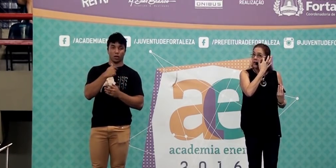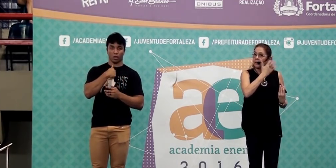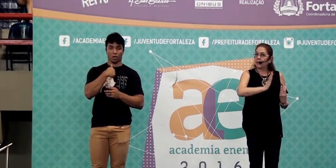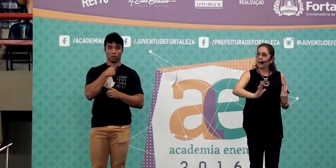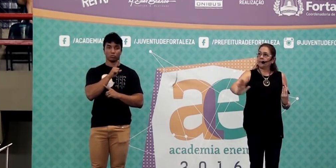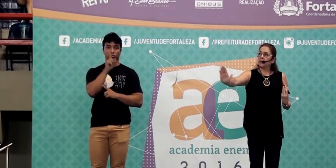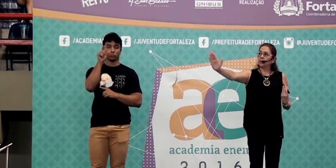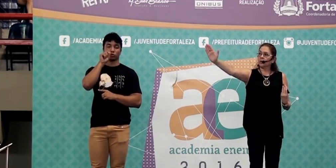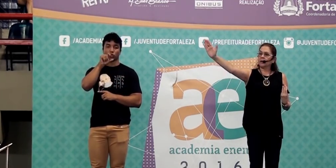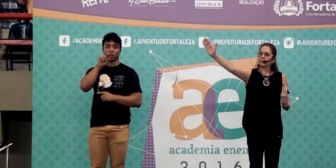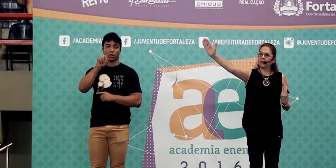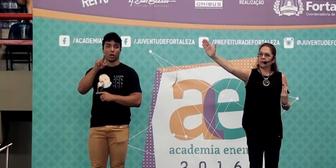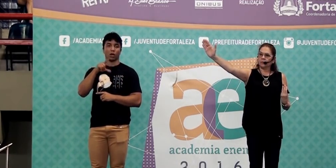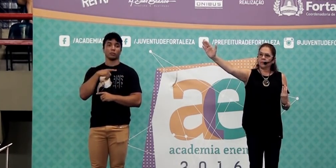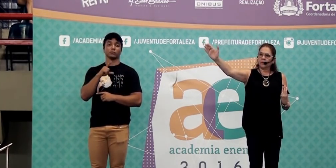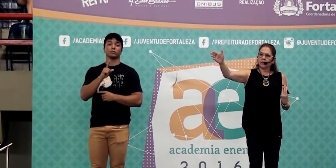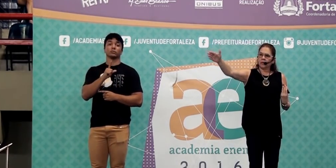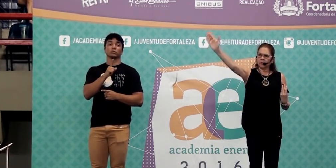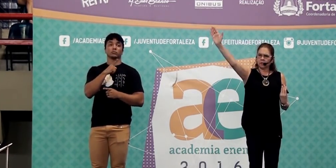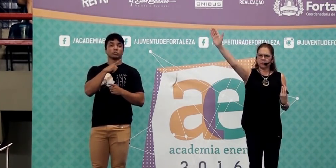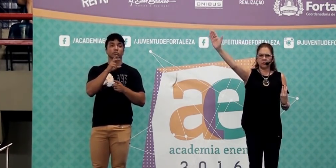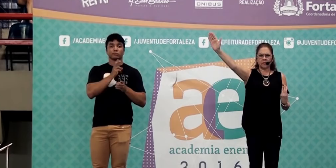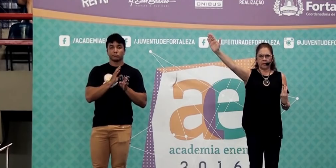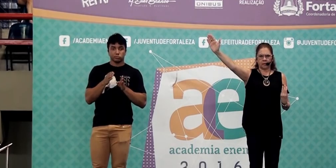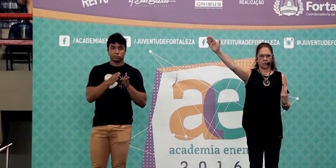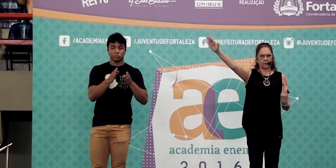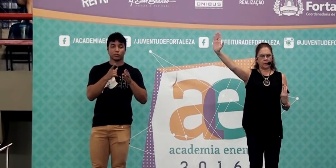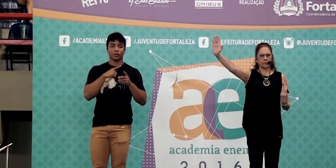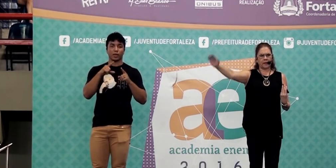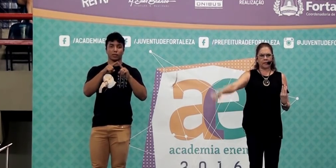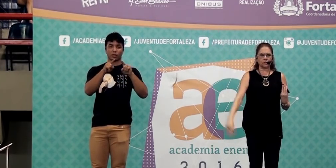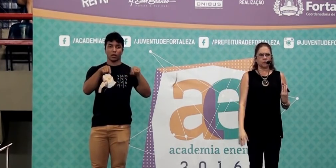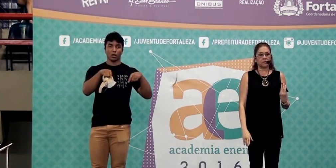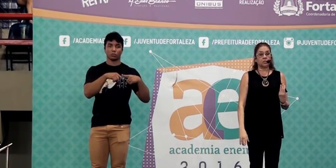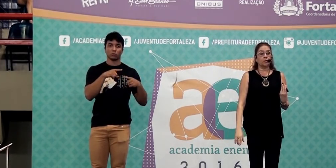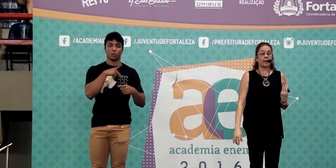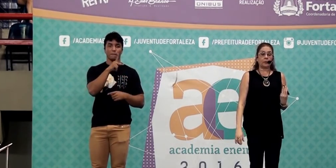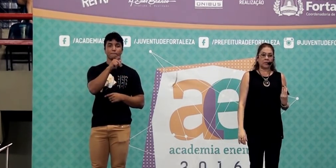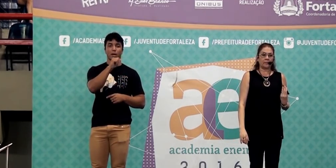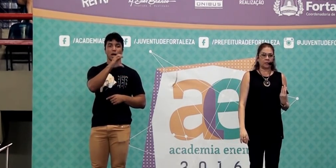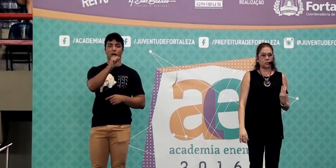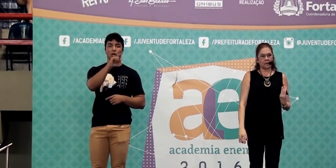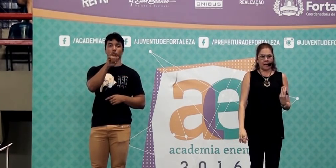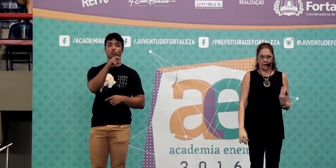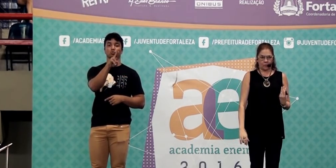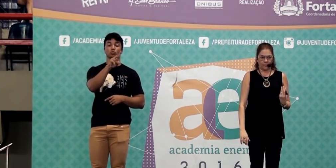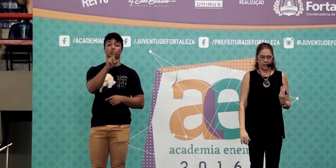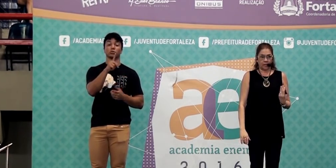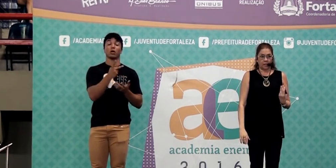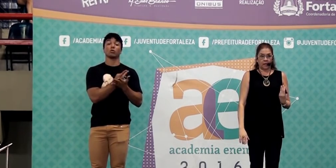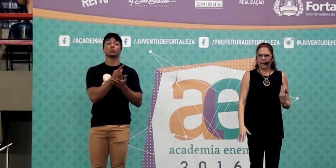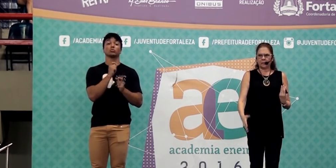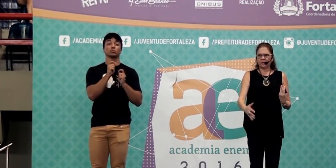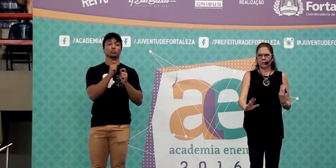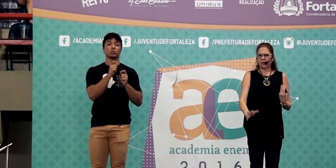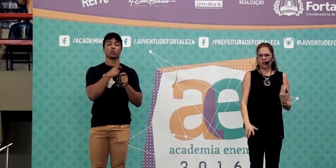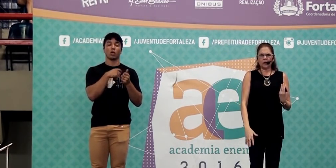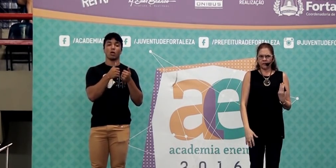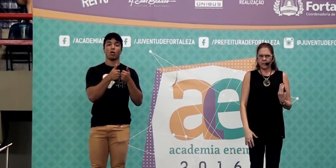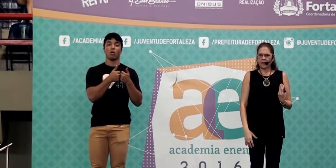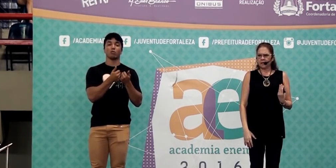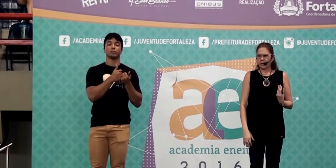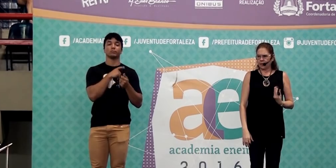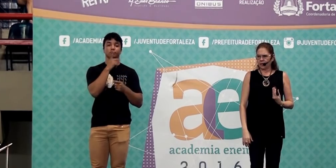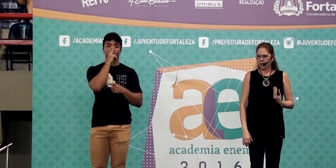para Quixadá e no caminho, antes do Triângulo, depois de Pacajus, tinha um capotamento de um carro. Era mais ou